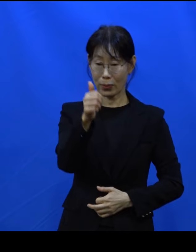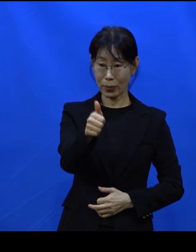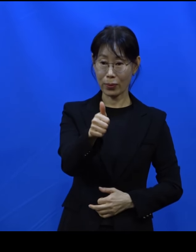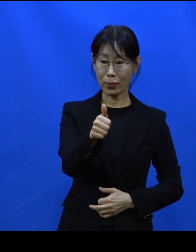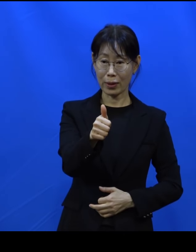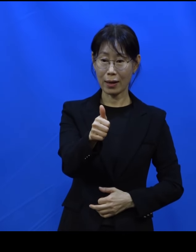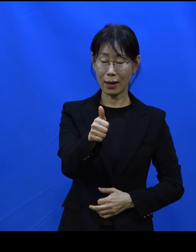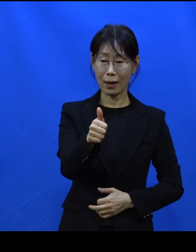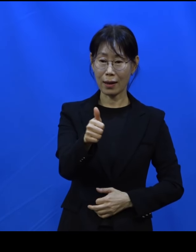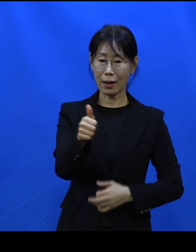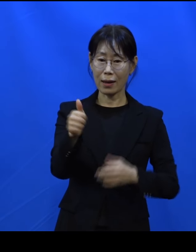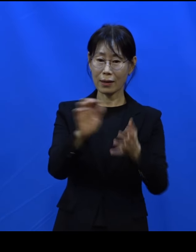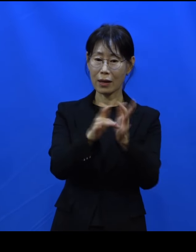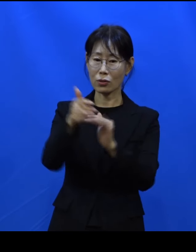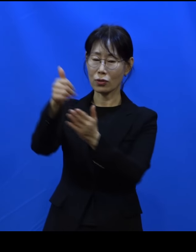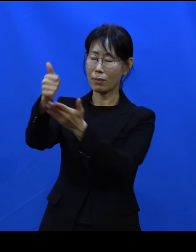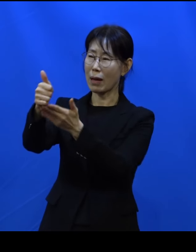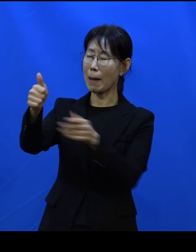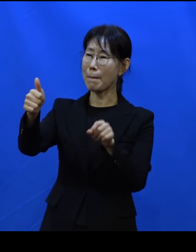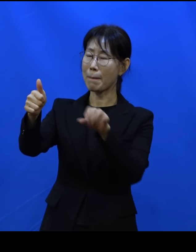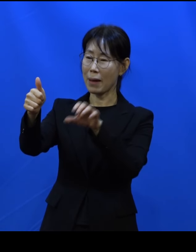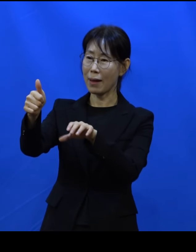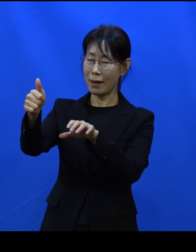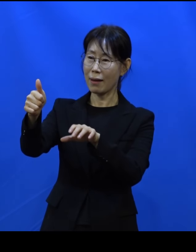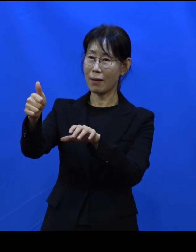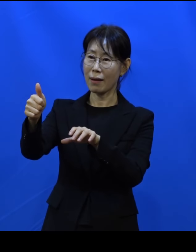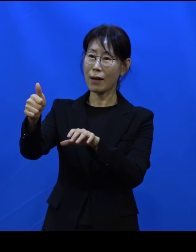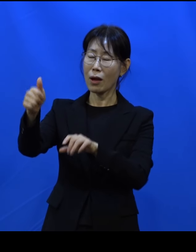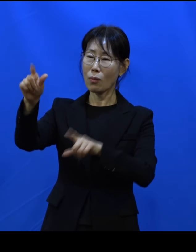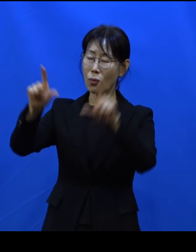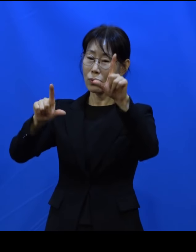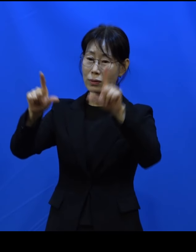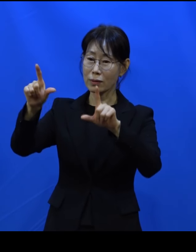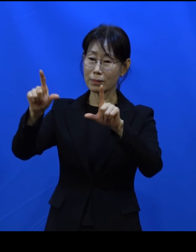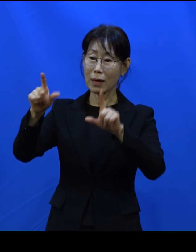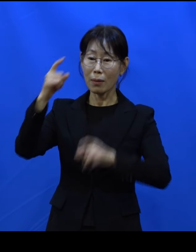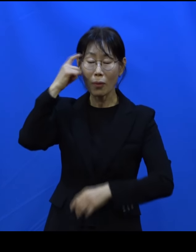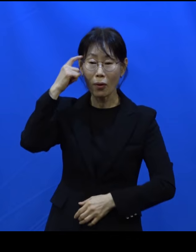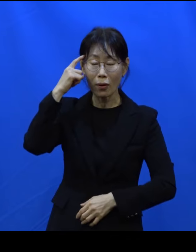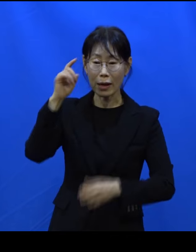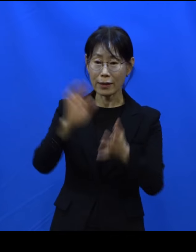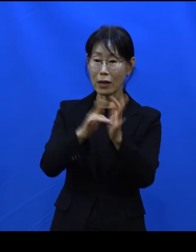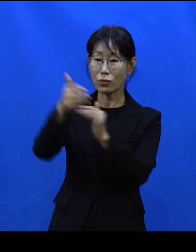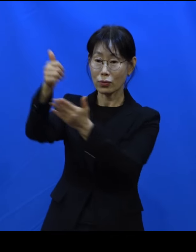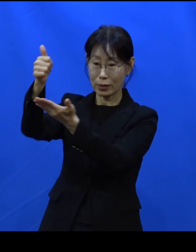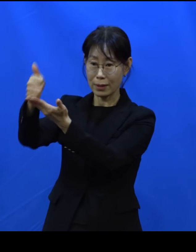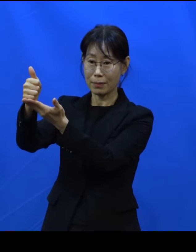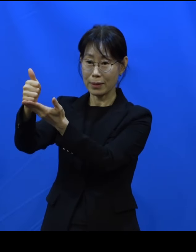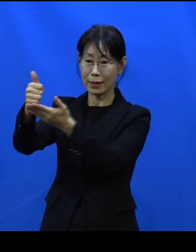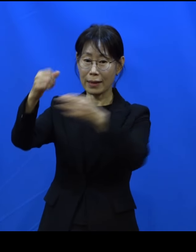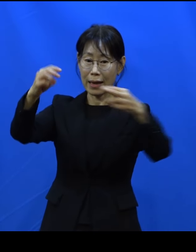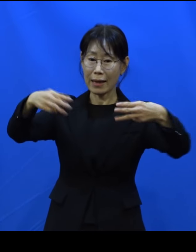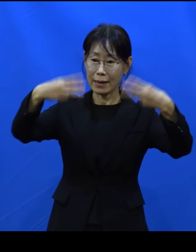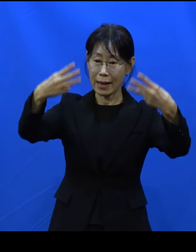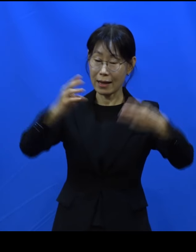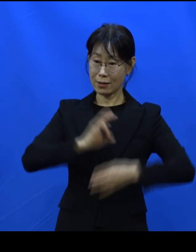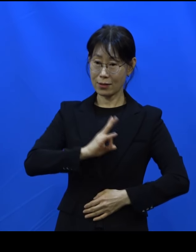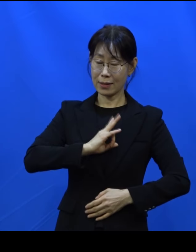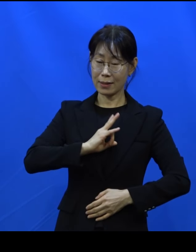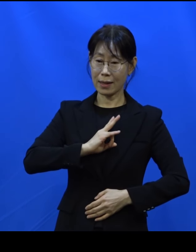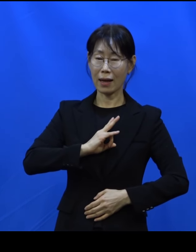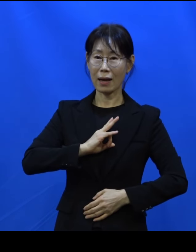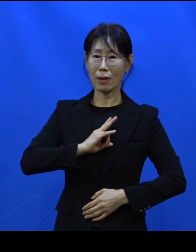한순간에 다 사라져버려요. 그 환상이 다 사라져버려요. 엘리야도 모습도 사라지고 오직 예수만 보이더라.